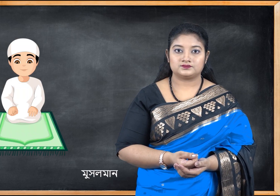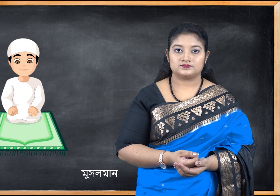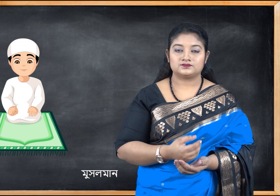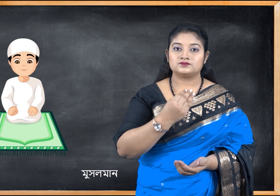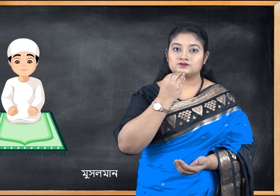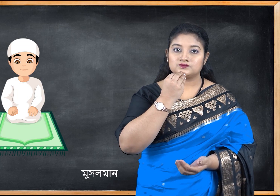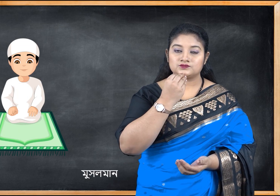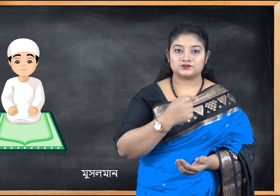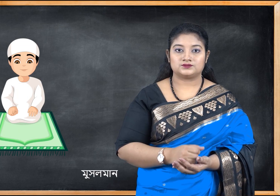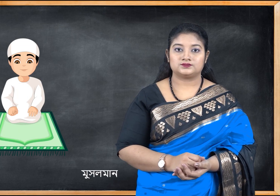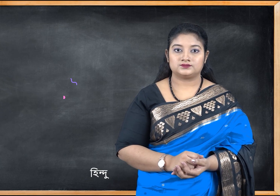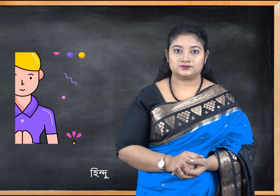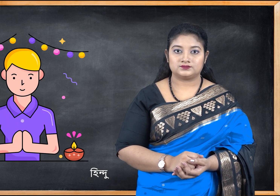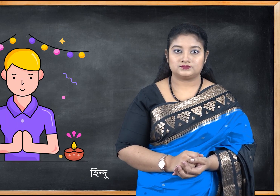মুসলমান, হিন্দু,